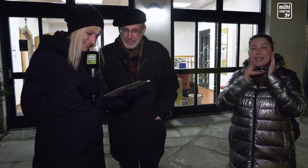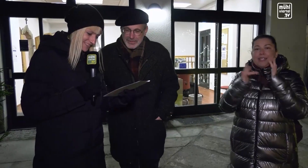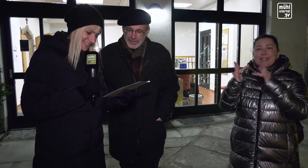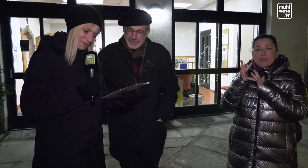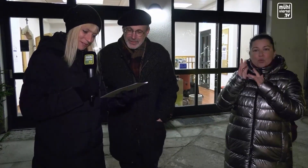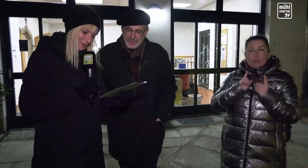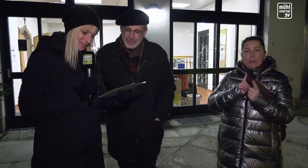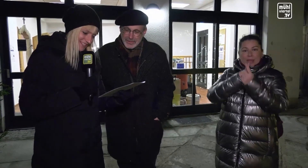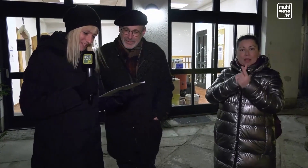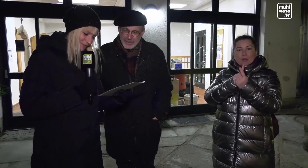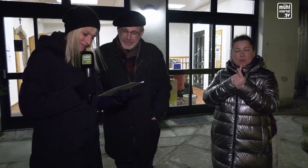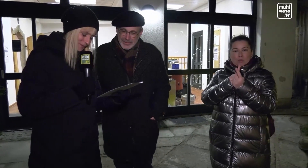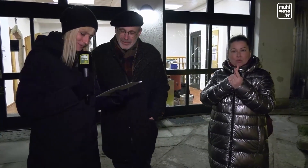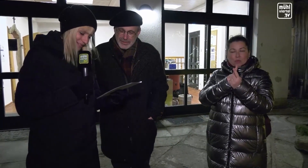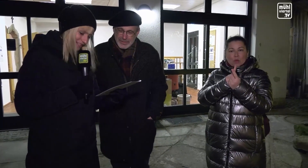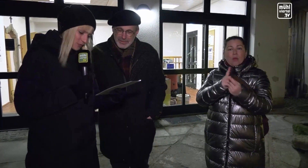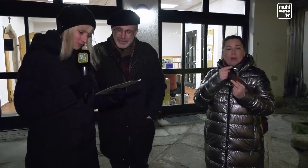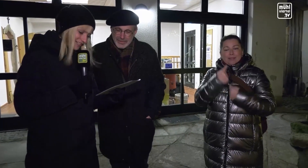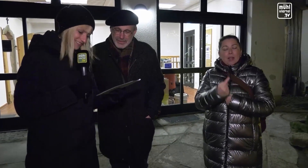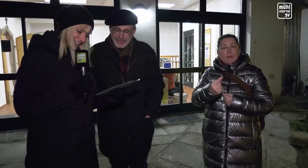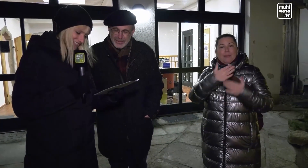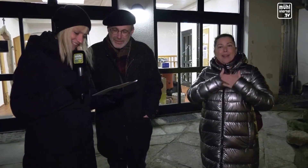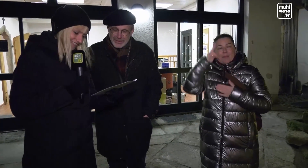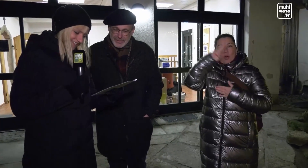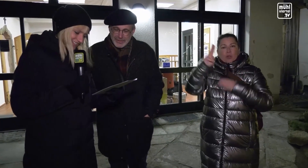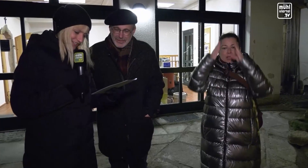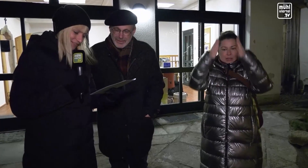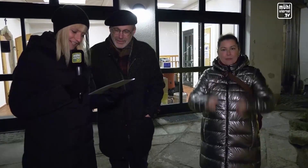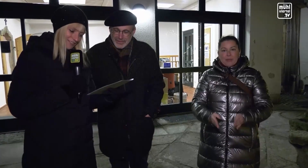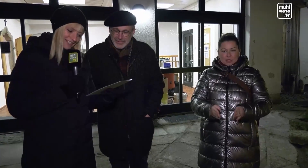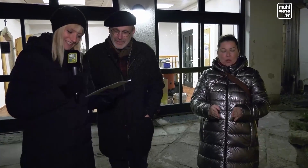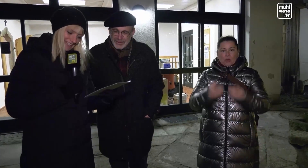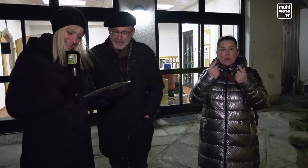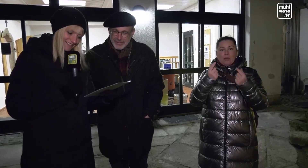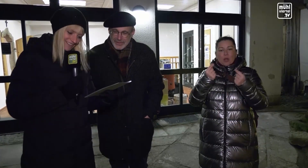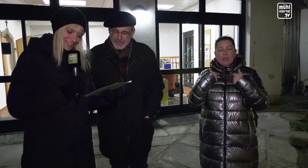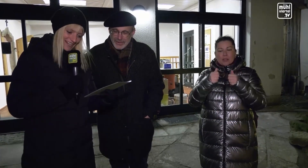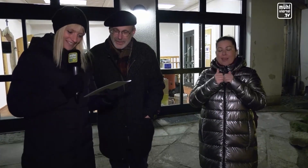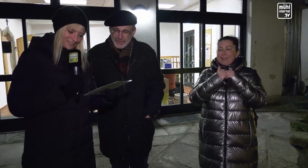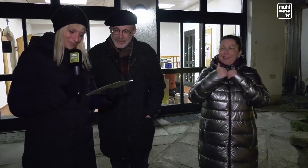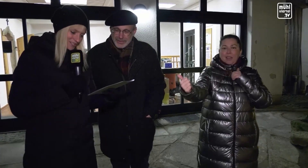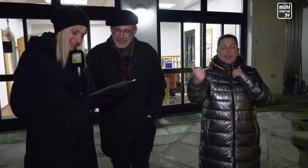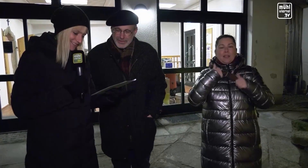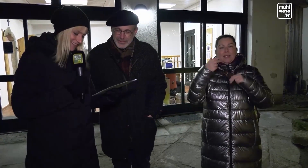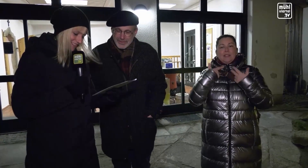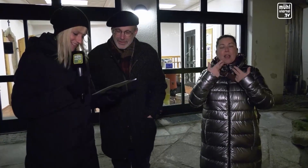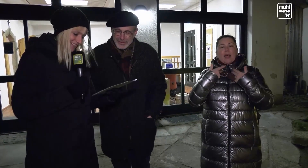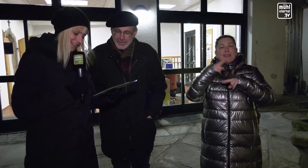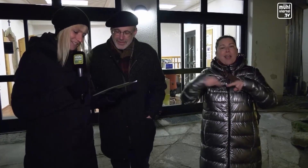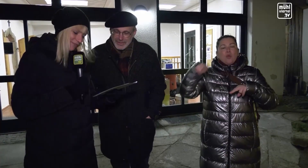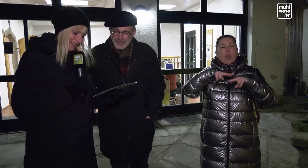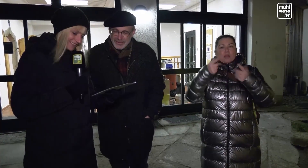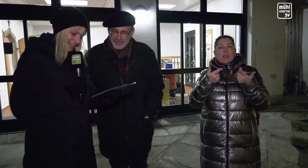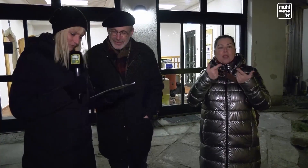Jesus, der Liebe Gottes in Person, verliert Trennendes wie Nationalität, Geschlecht oder Stand